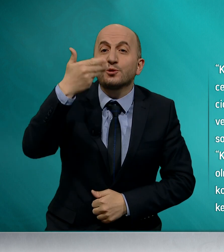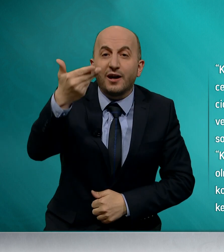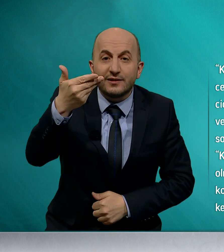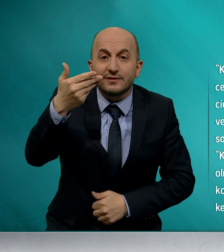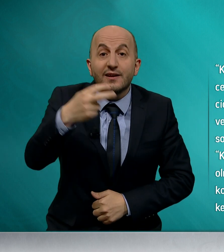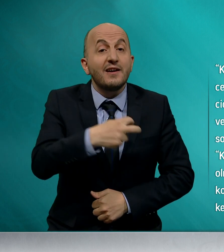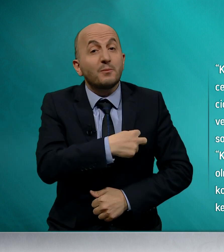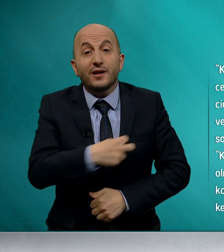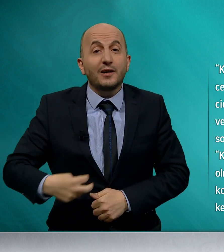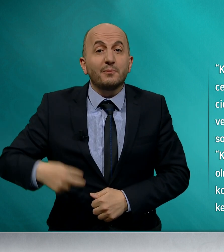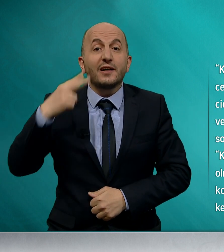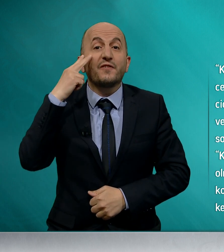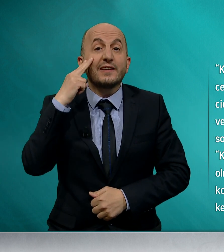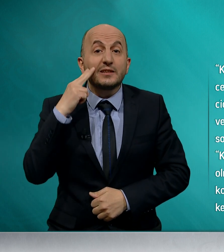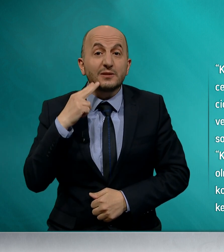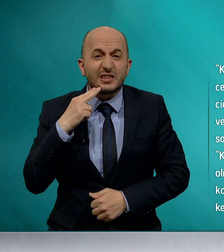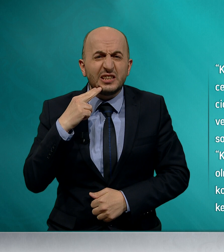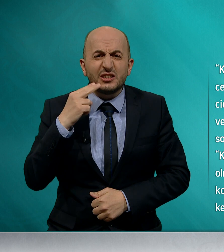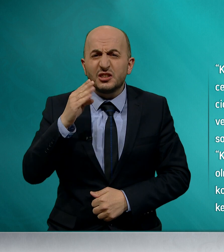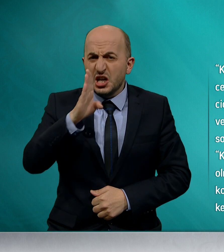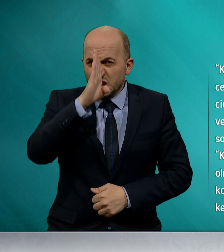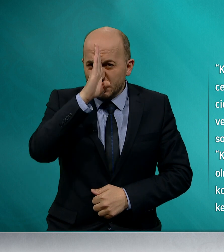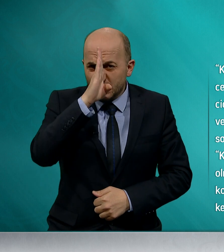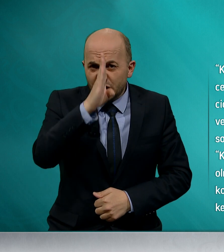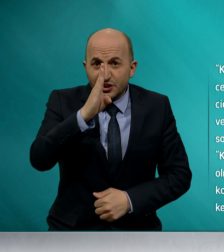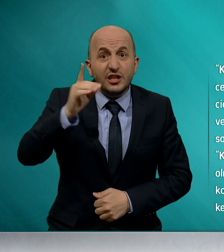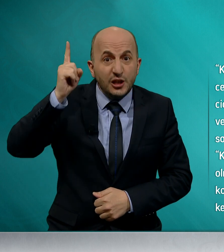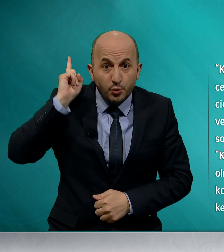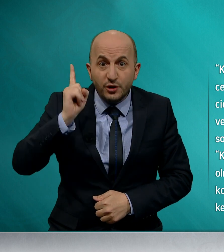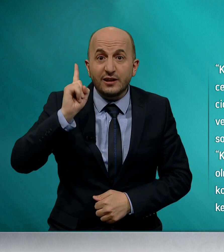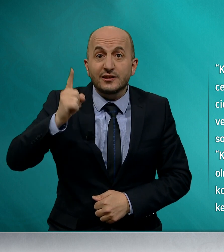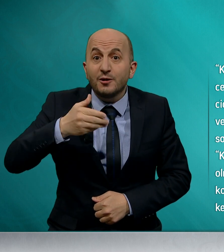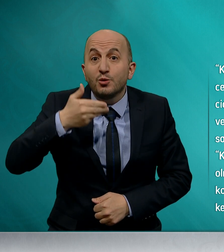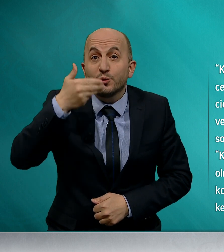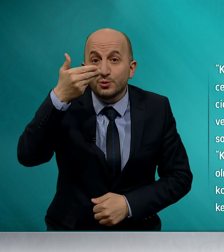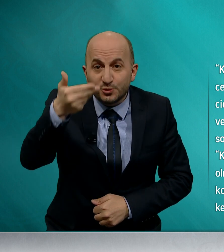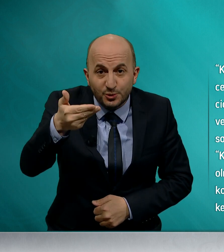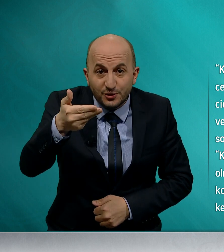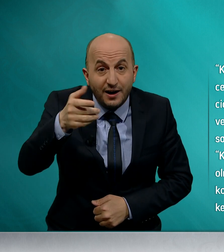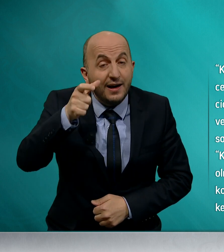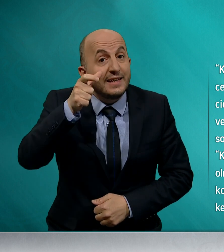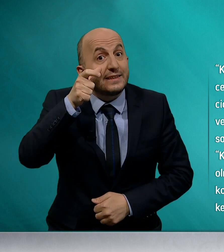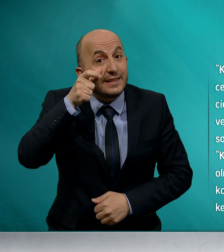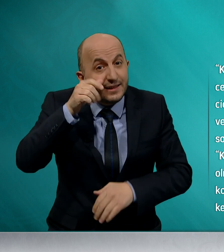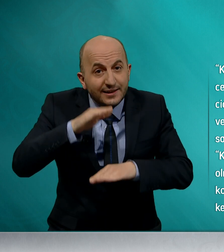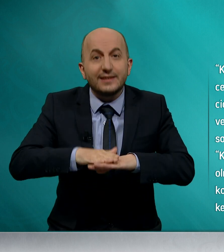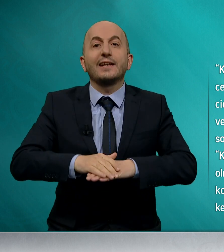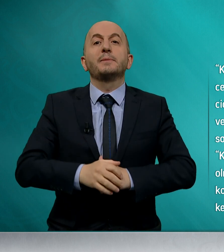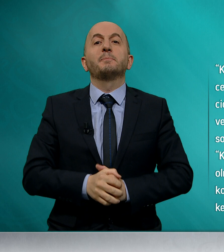buyuran Peygamber Efendimizin ciddi uyarıda bulunduğuna dikkat edelim.